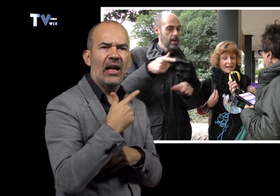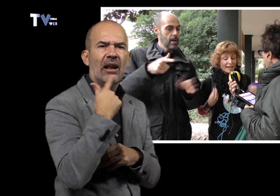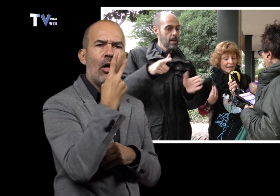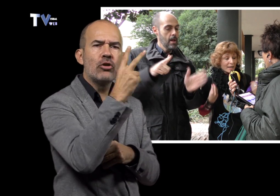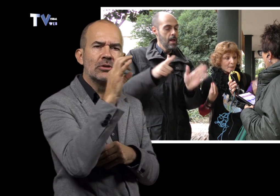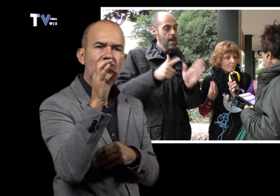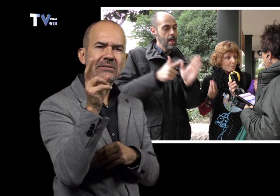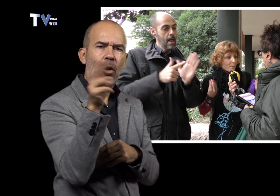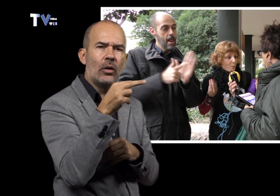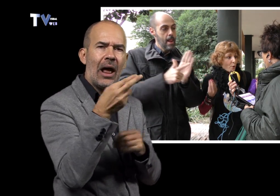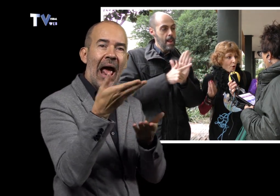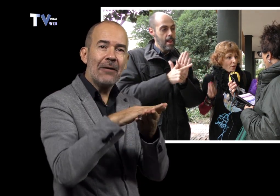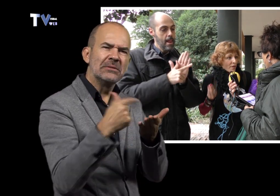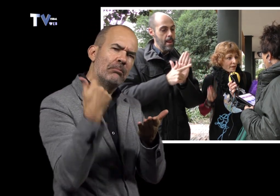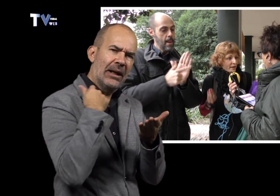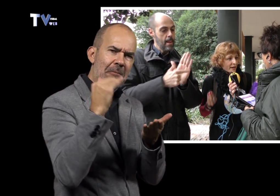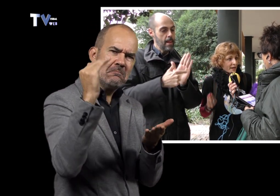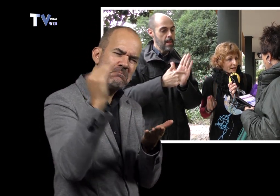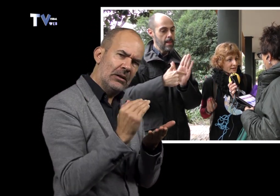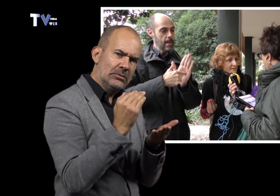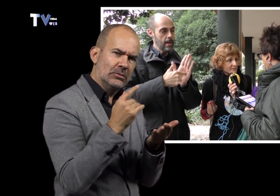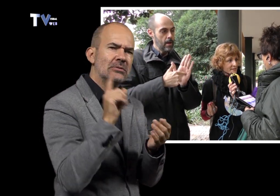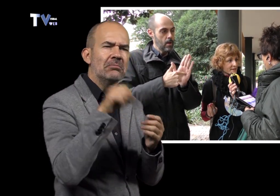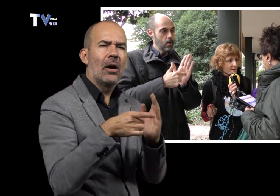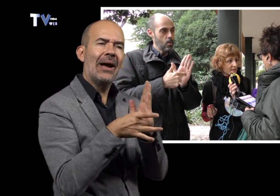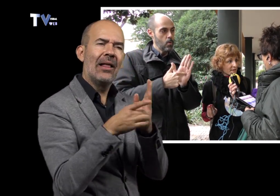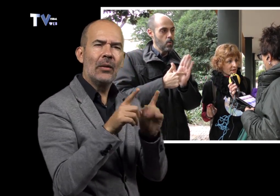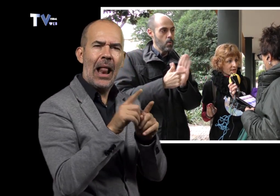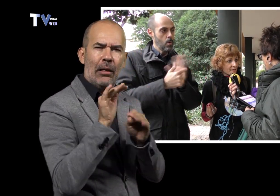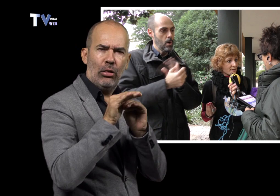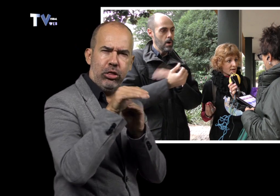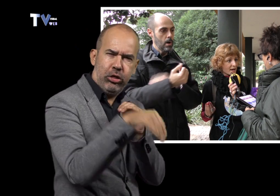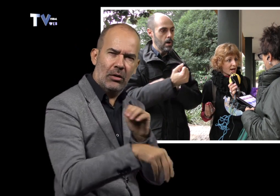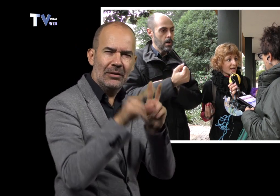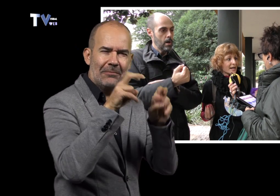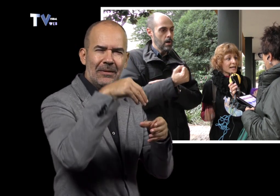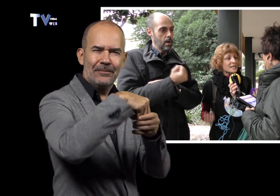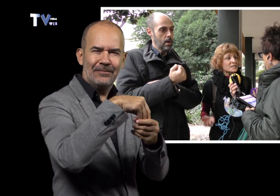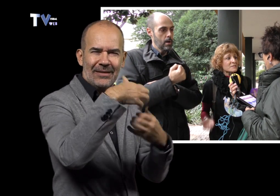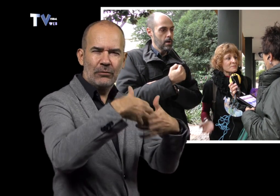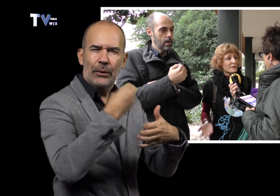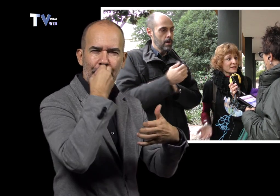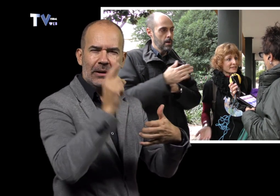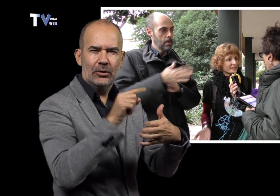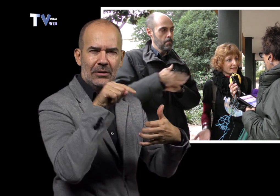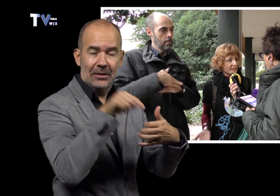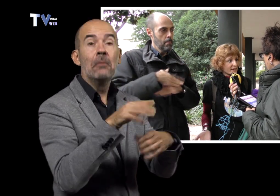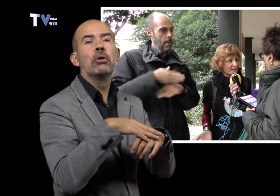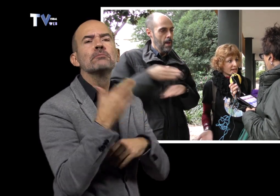euros. Al mes tenen 200 euros menys el sou. Clar, la qualitat es veu minvada de les classes, no funcionen. Per